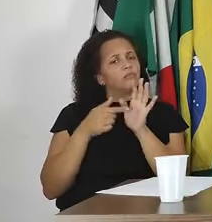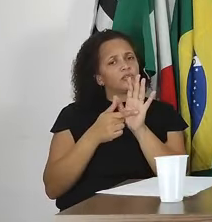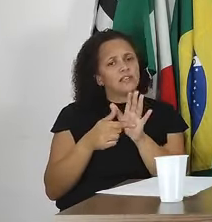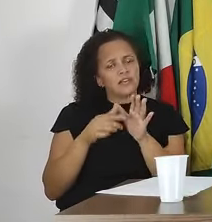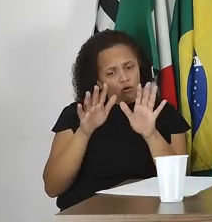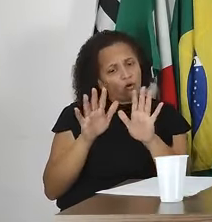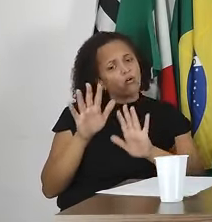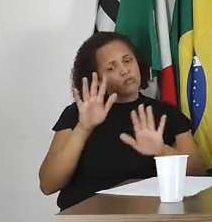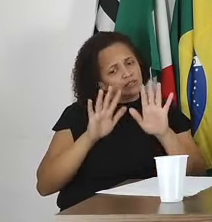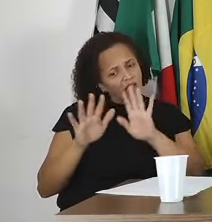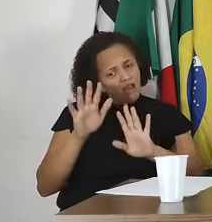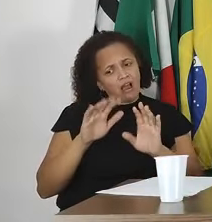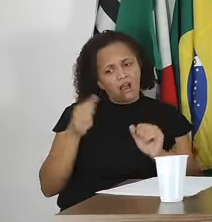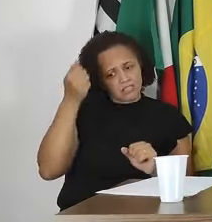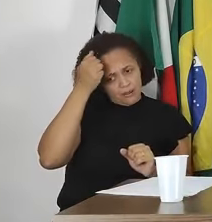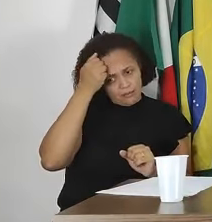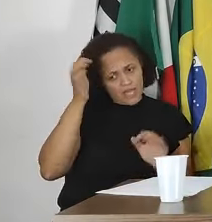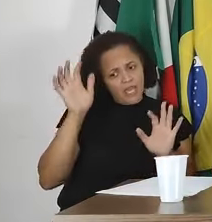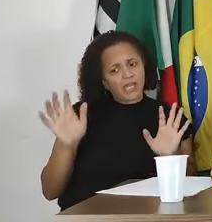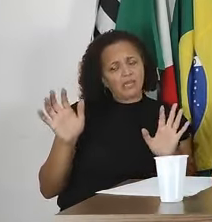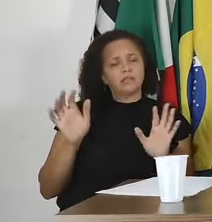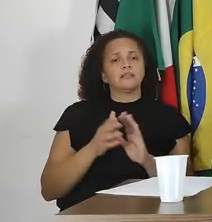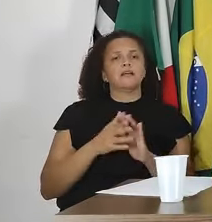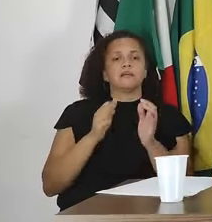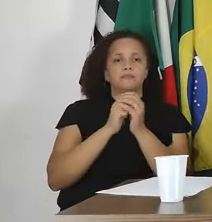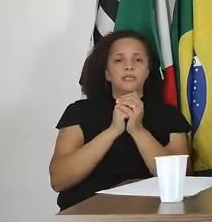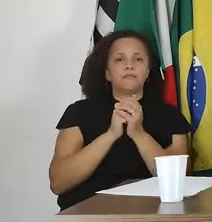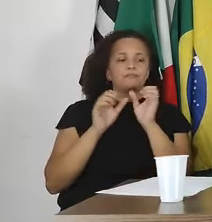arrependimento. Amém? Glória a Deus, né?